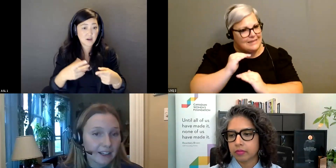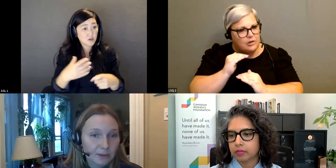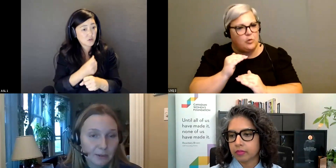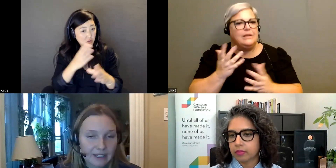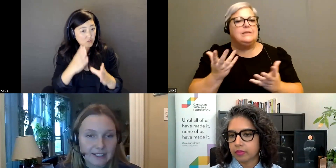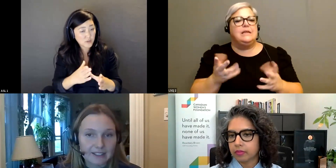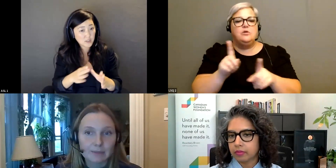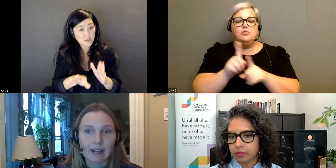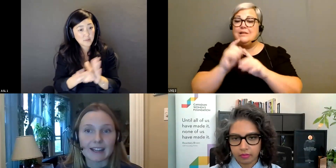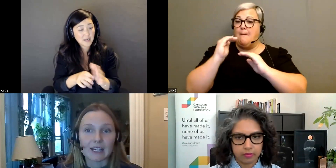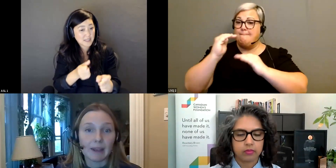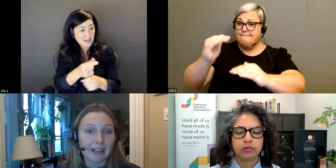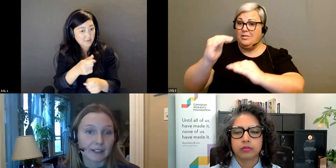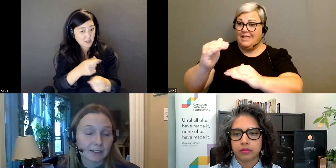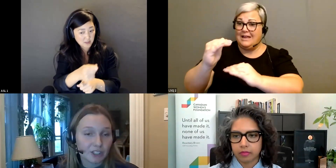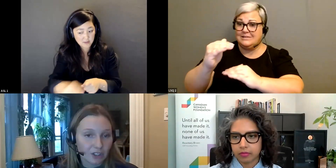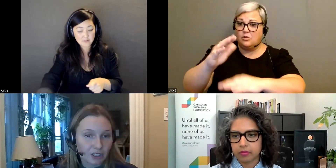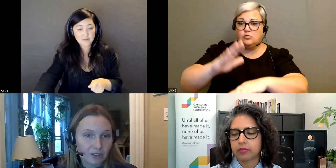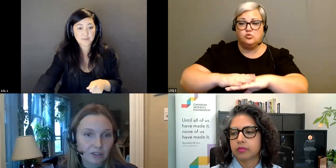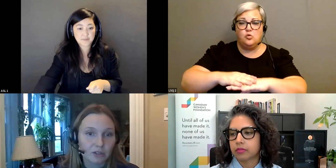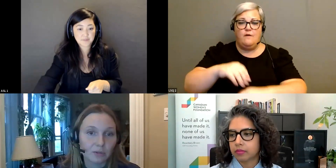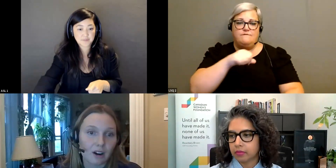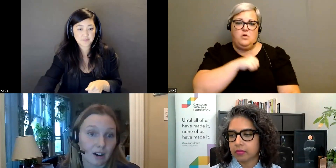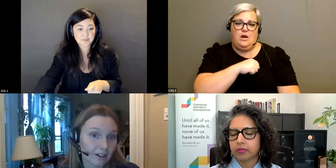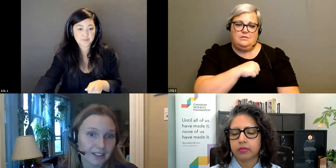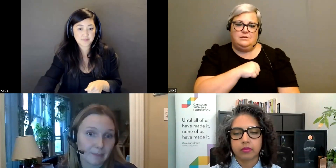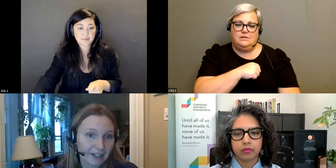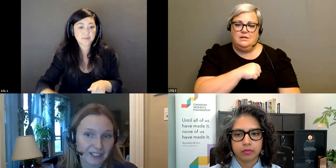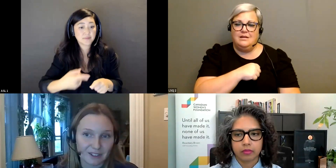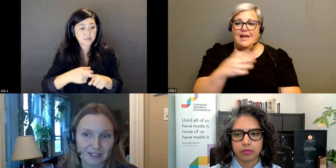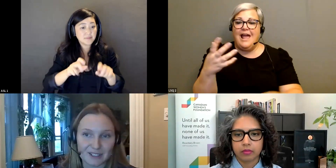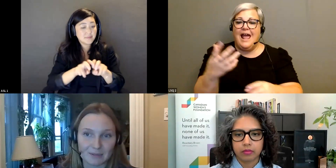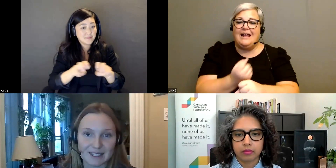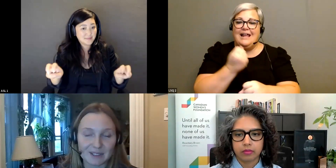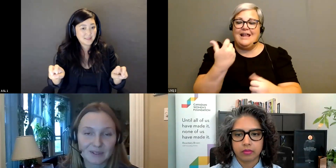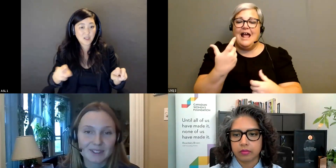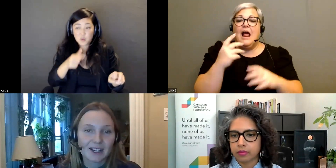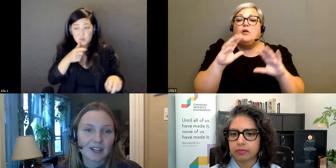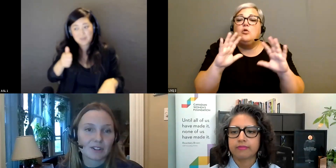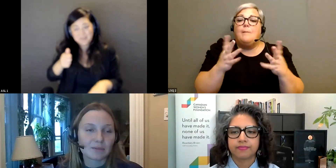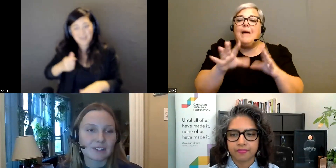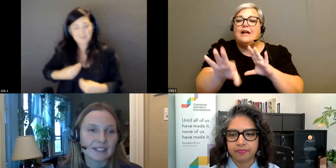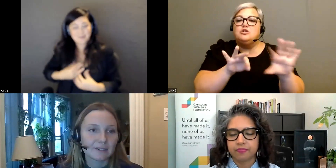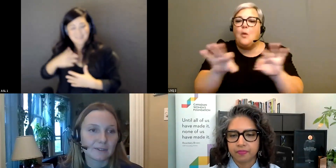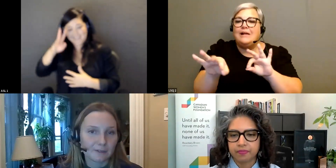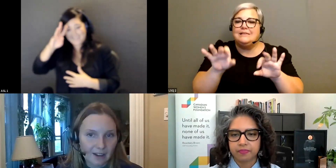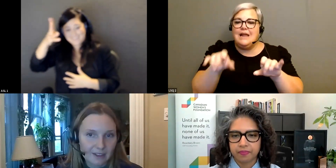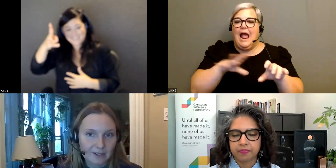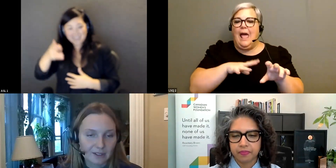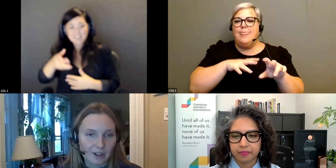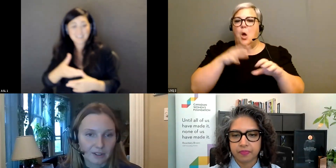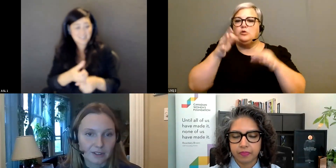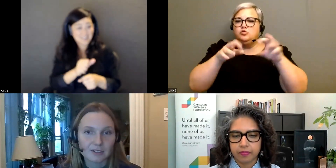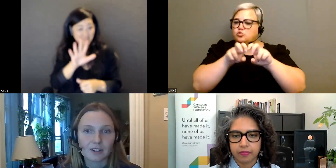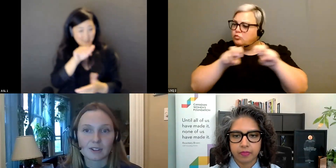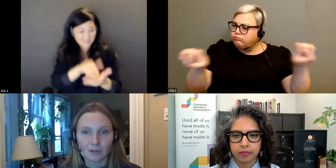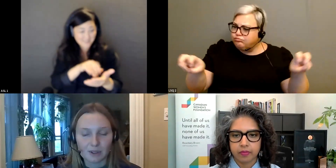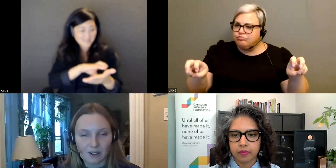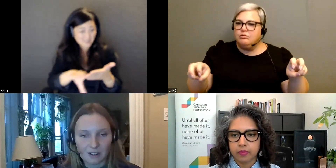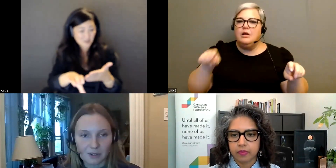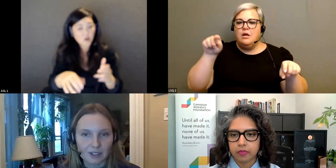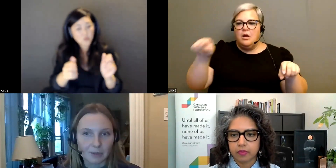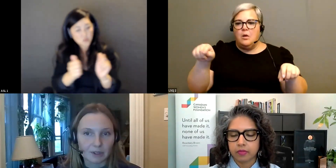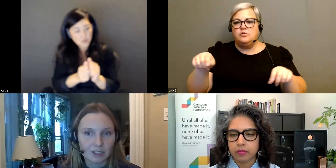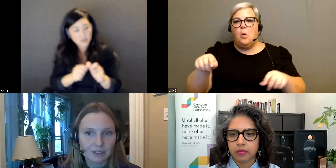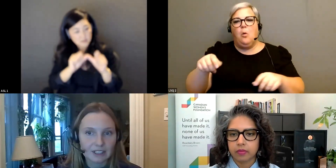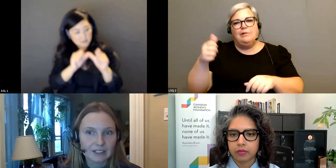et la protection contre la violence. Les gagnantes sont choisies par un panel de juges qui sont créatrices